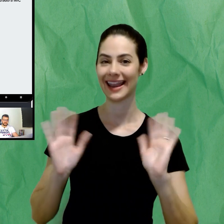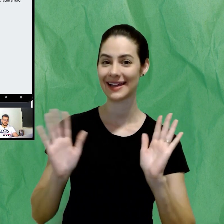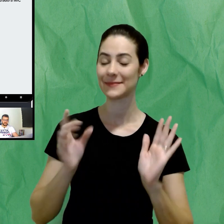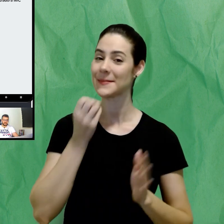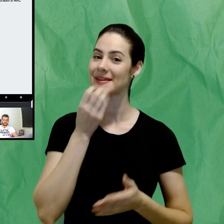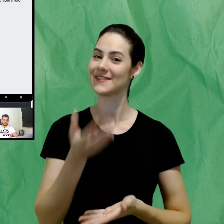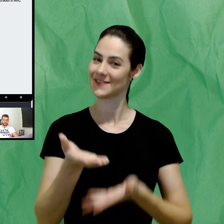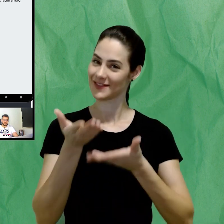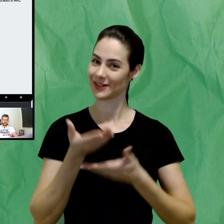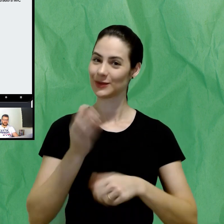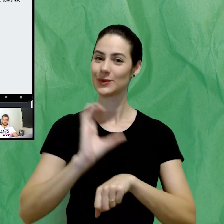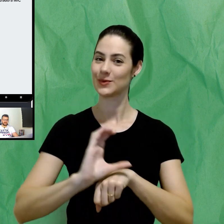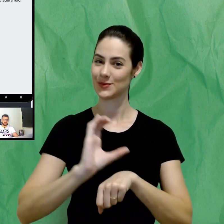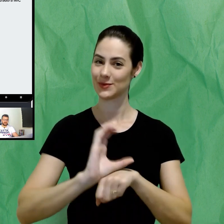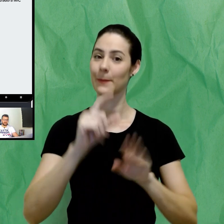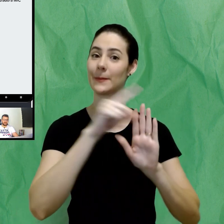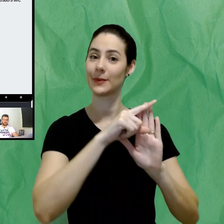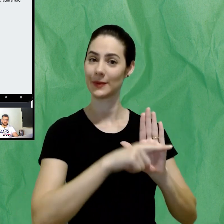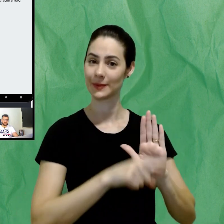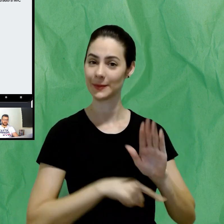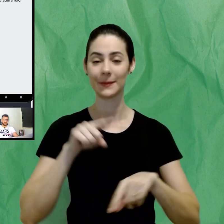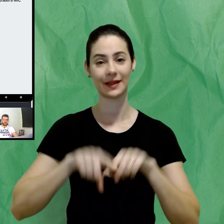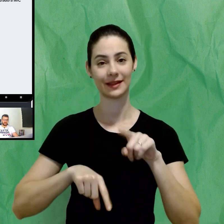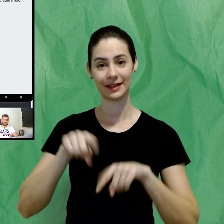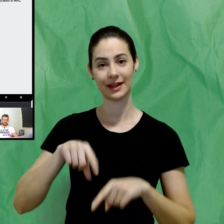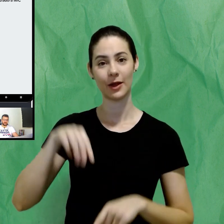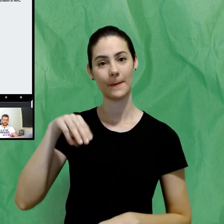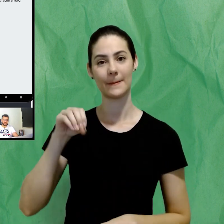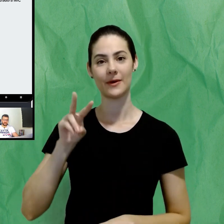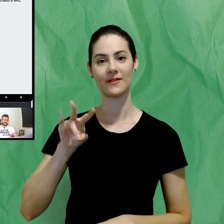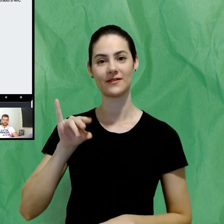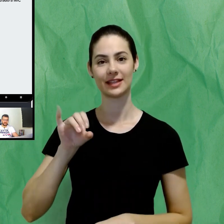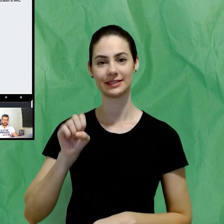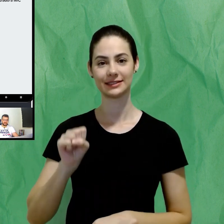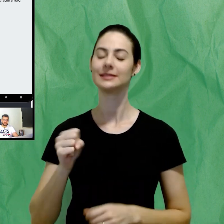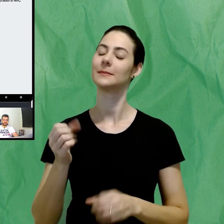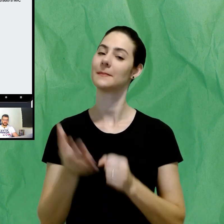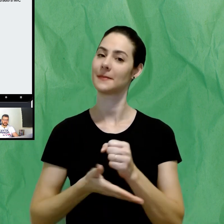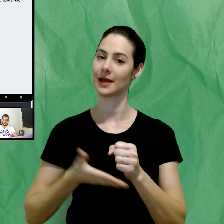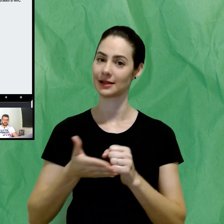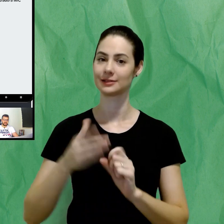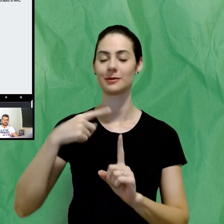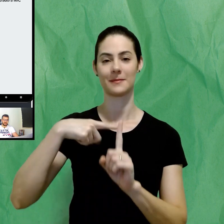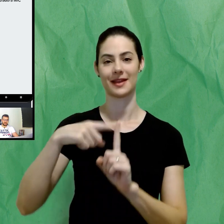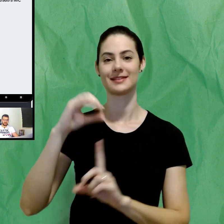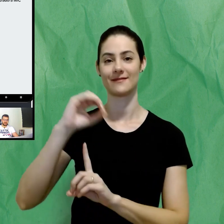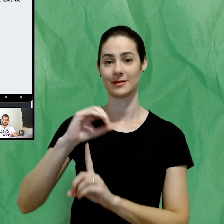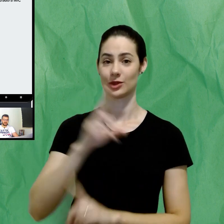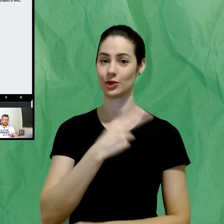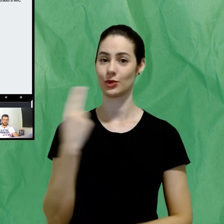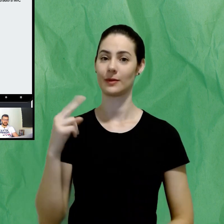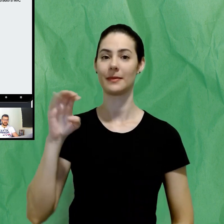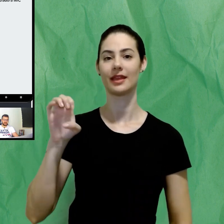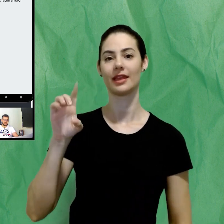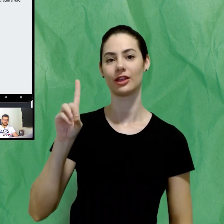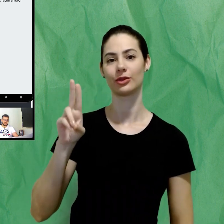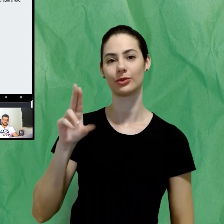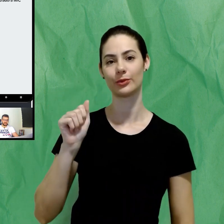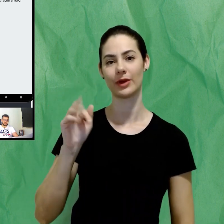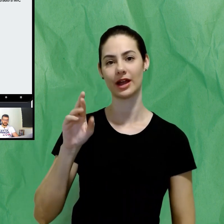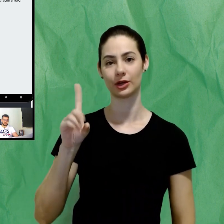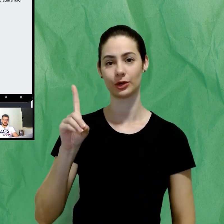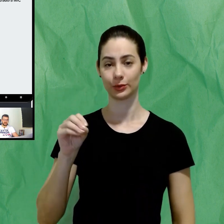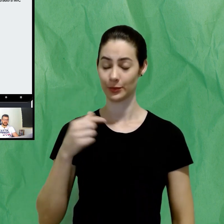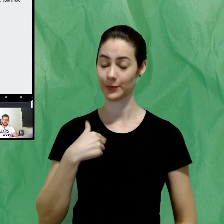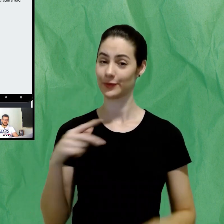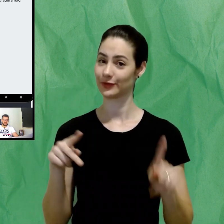seja bem-vindo ao curso Programador de Dispositivos Móveis Básico da plataforma Mais IFMG. Eu me chamo Eduardo Trindade e sou seu professor neste